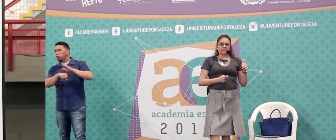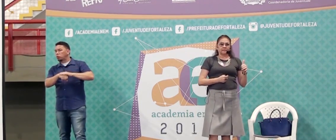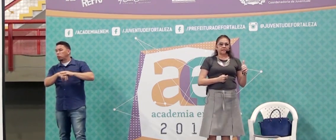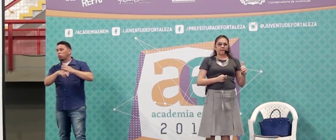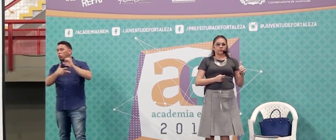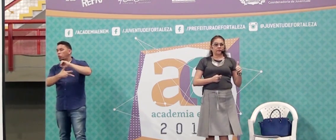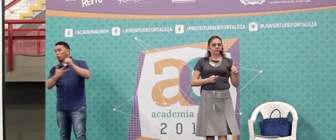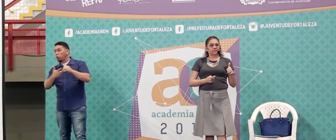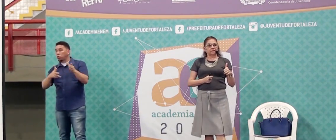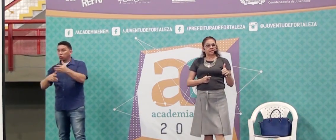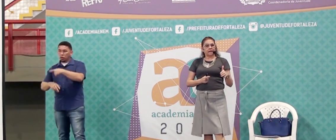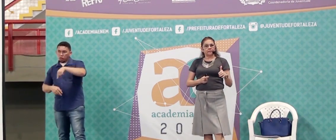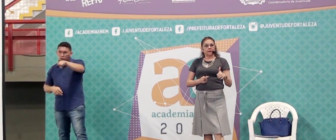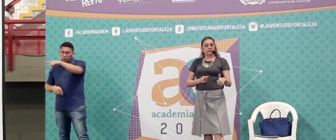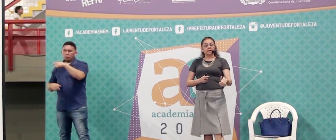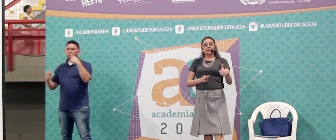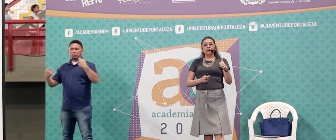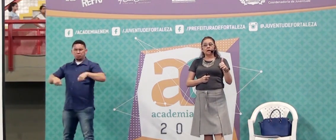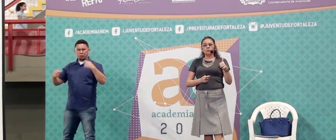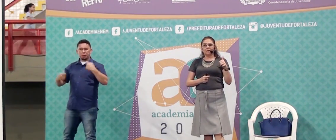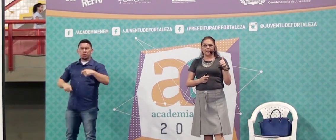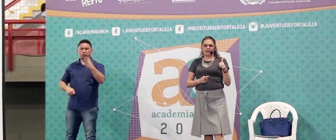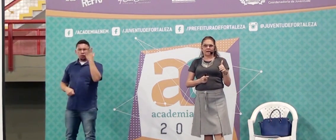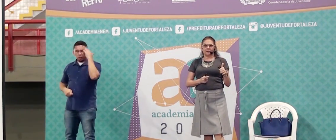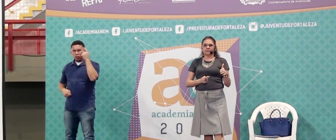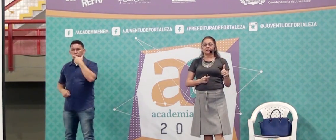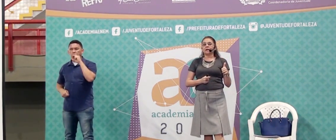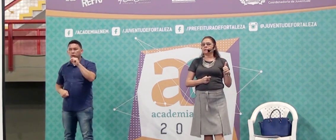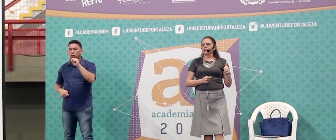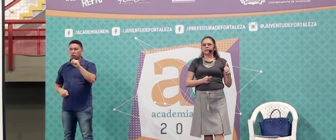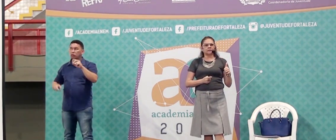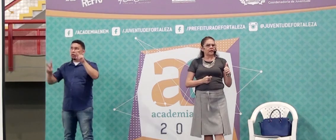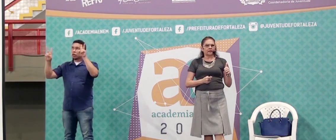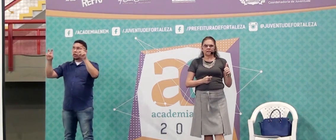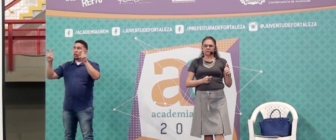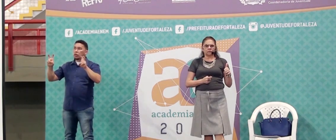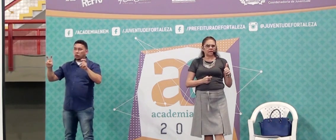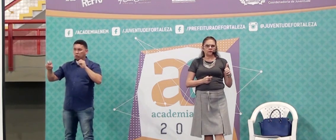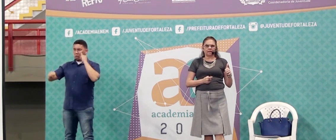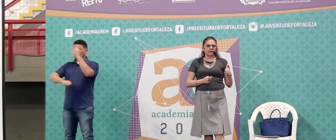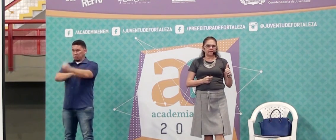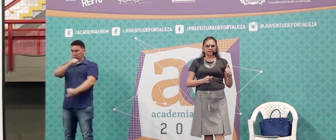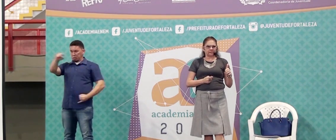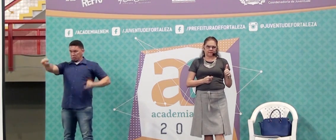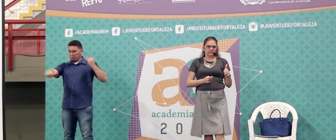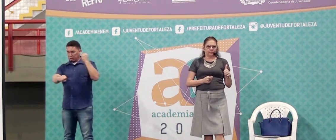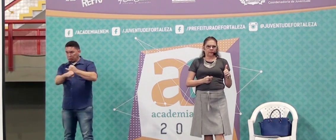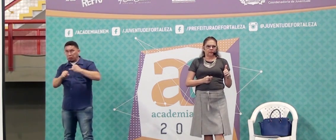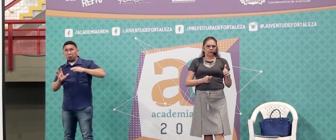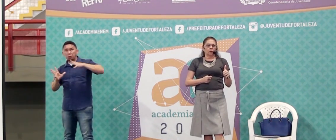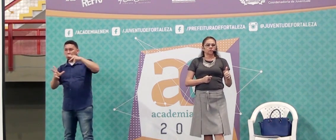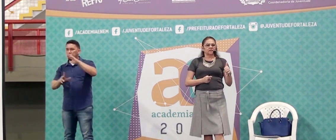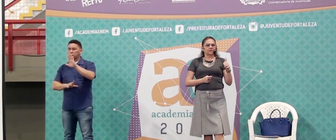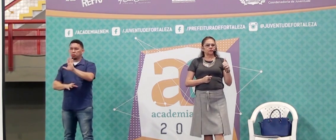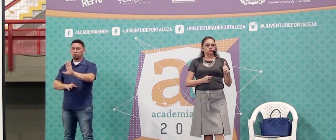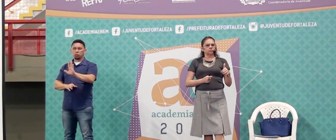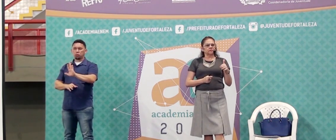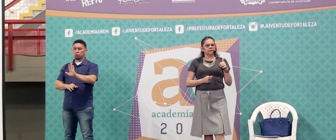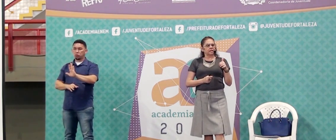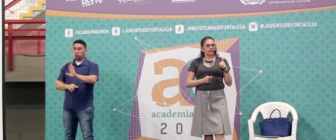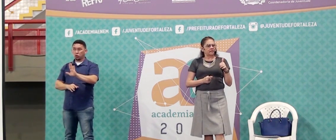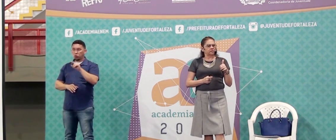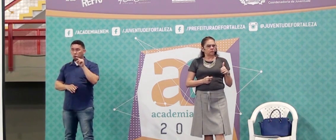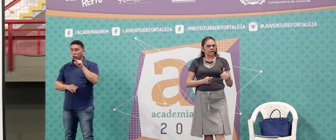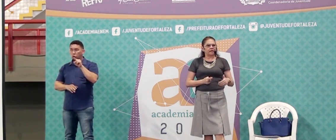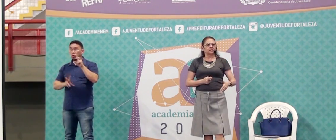que é necessário que você saiba que não cai tema internacional na redação. Os